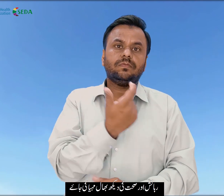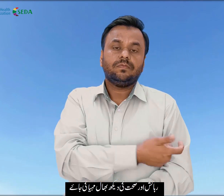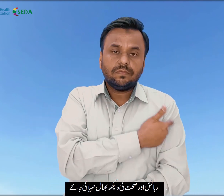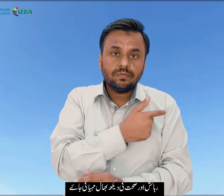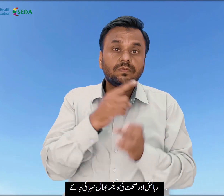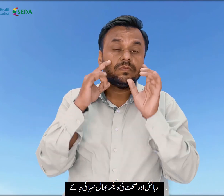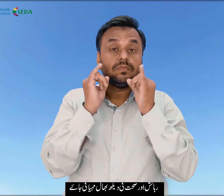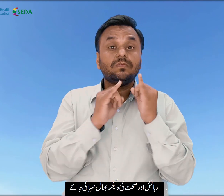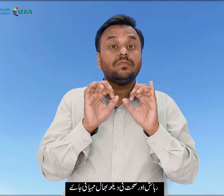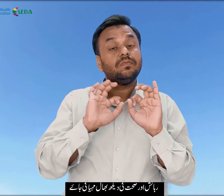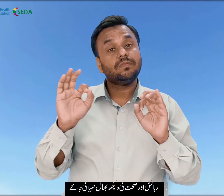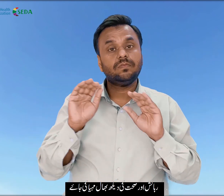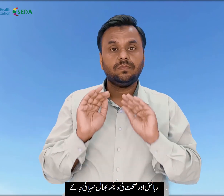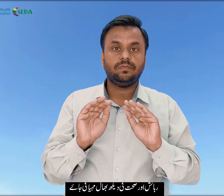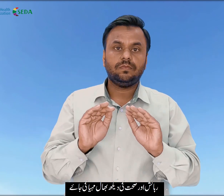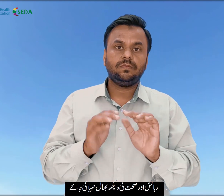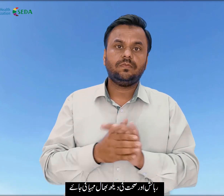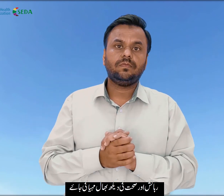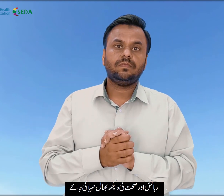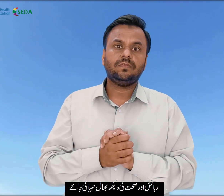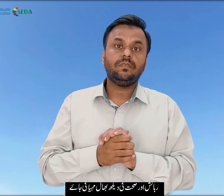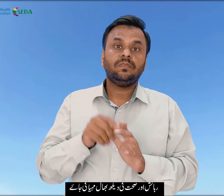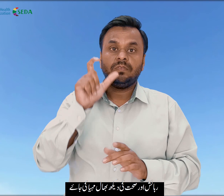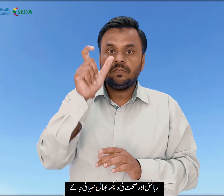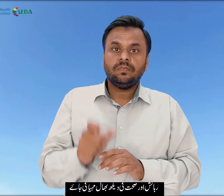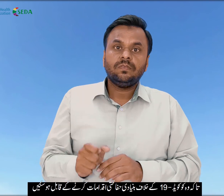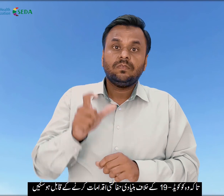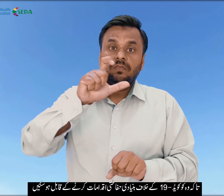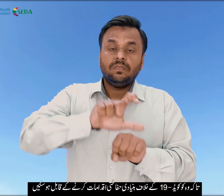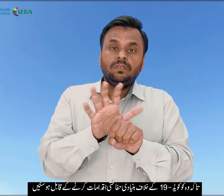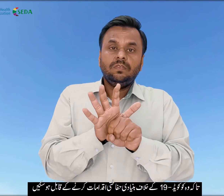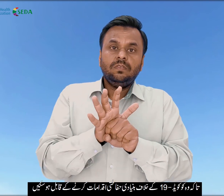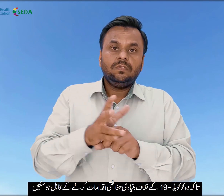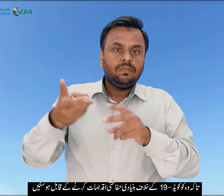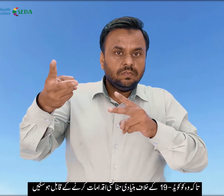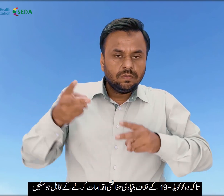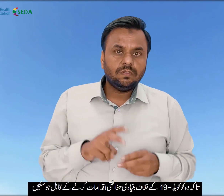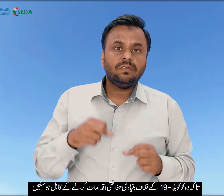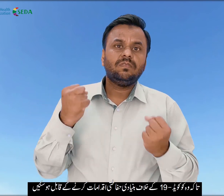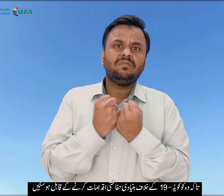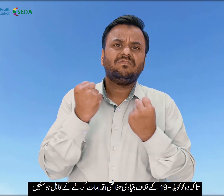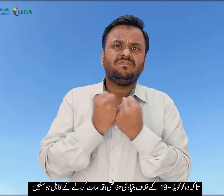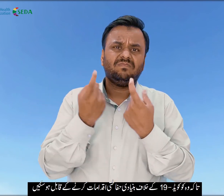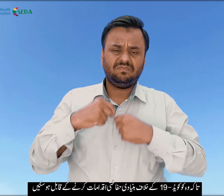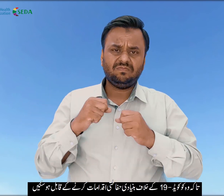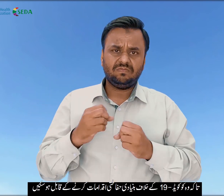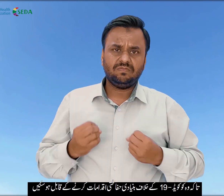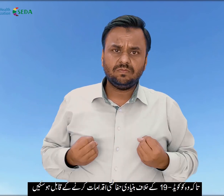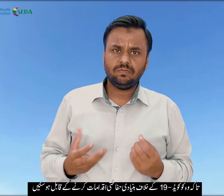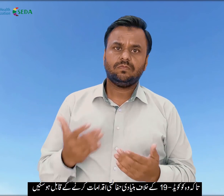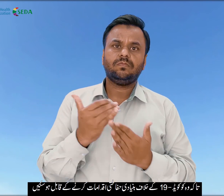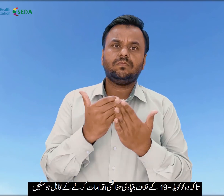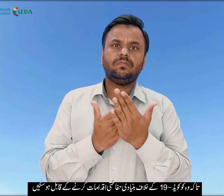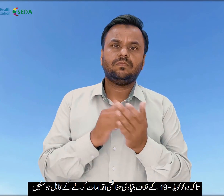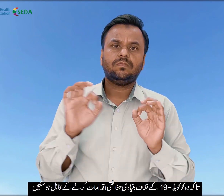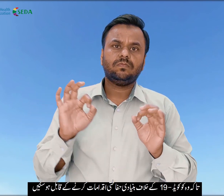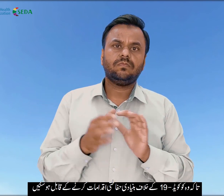اور صحت کی دیکھ بھال مہیا کی جائے تاکہ وہ کووڈ-19 کے خلاف بنیادی حفاظتی